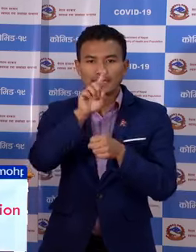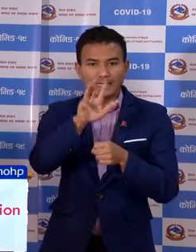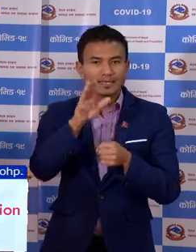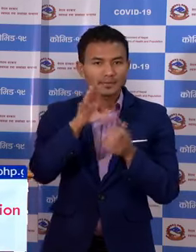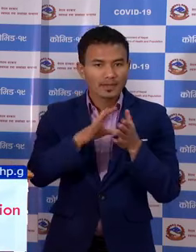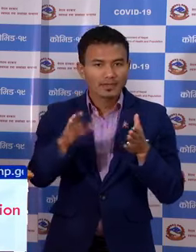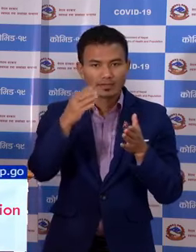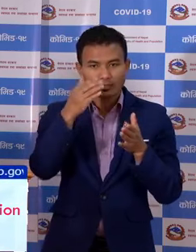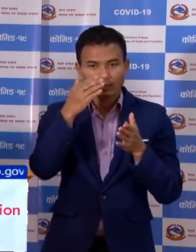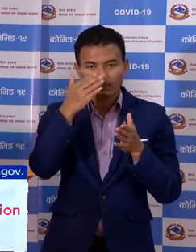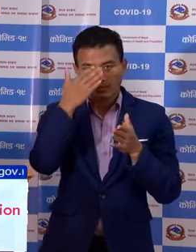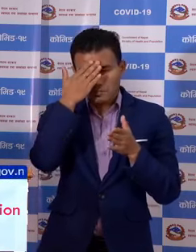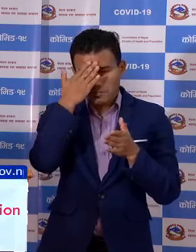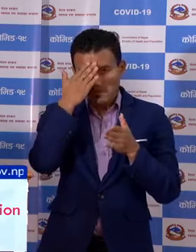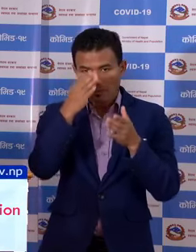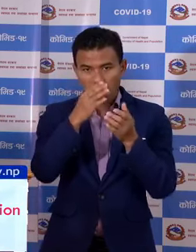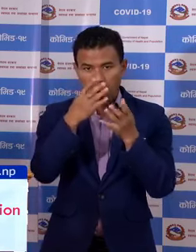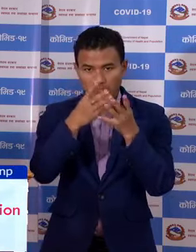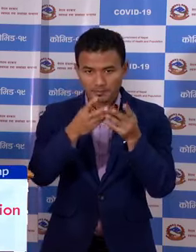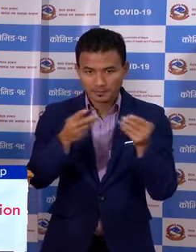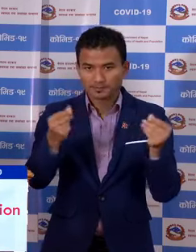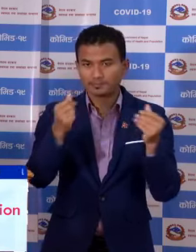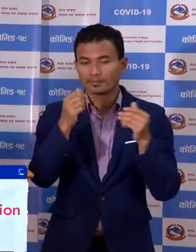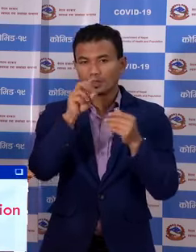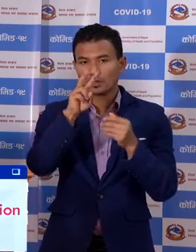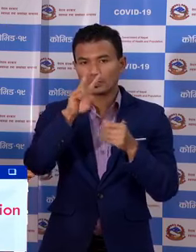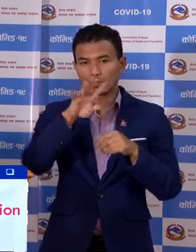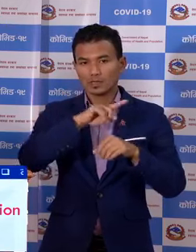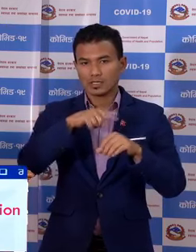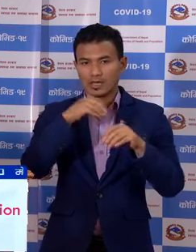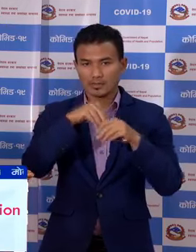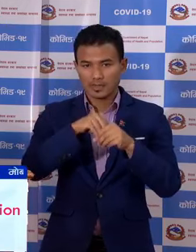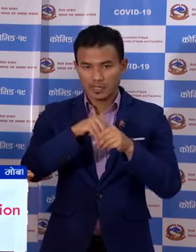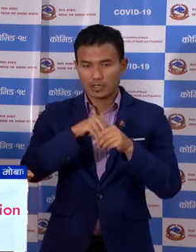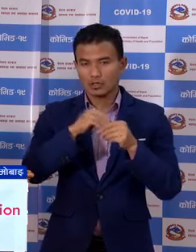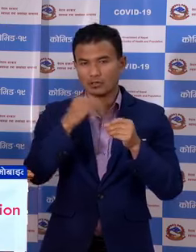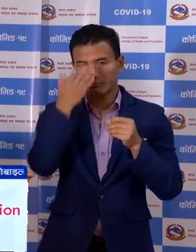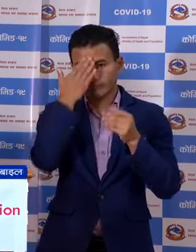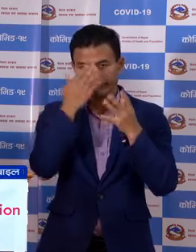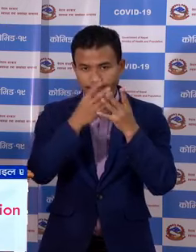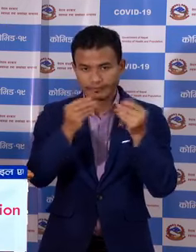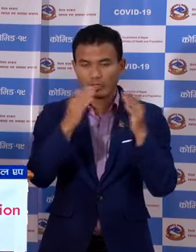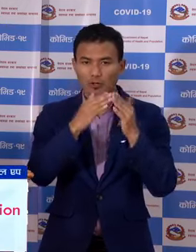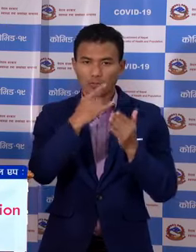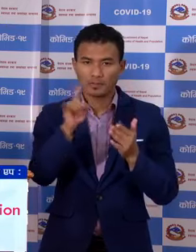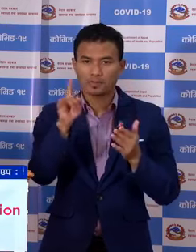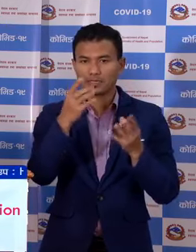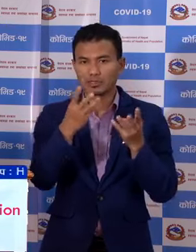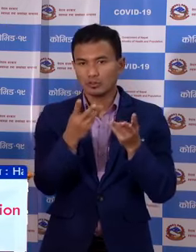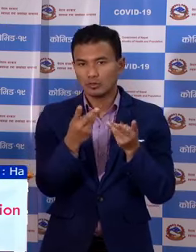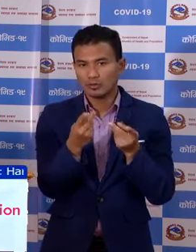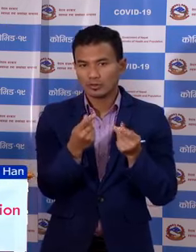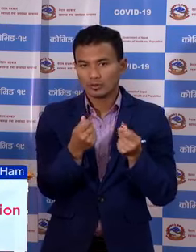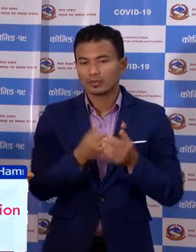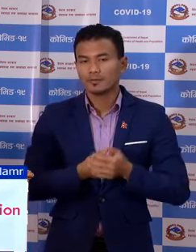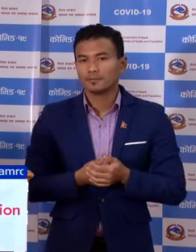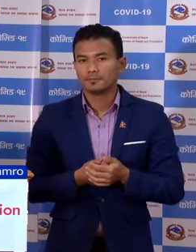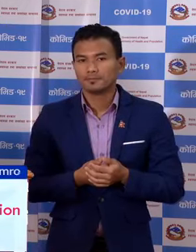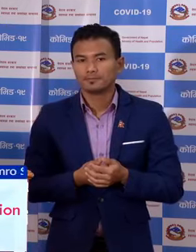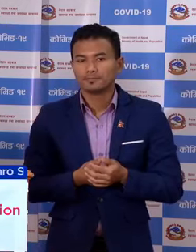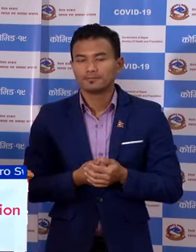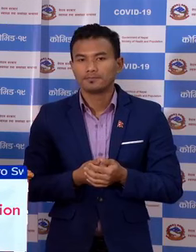COVID-19बाट संक्रमण मुक्त भई गत 24 घण्टामा डिस्चार्ज हुनेको संख्या